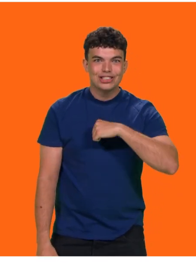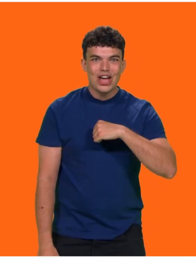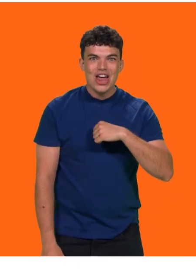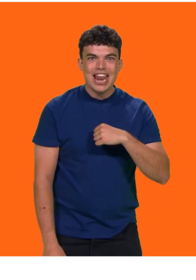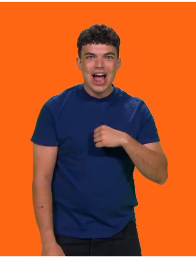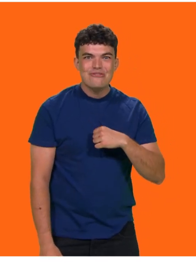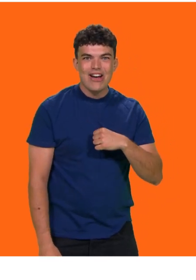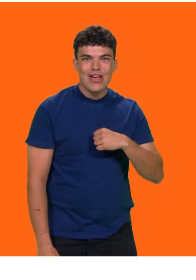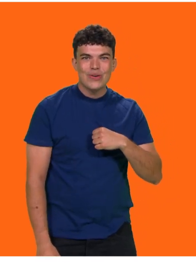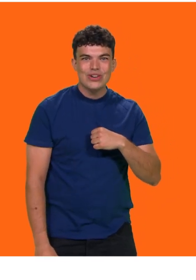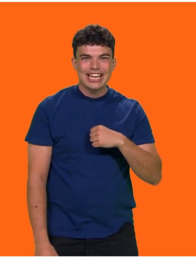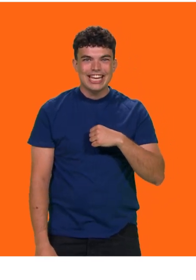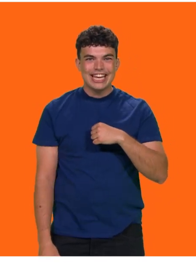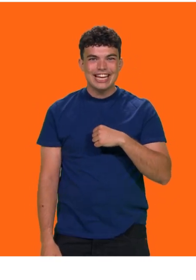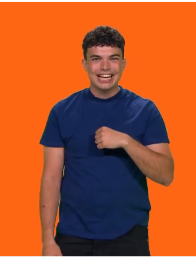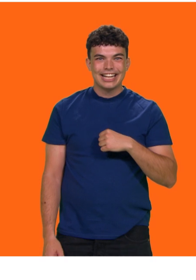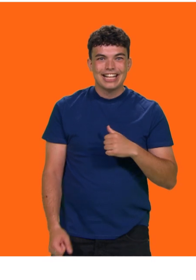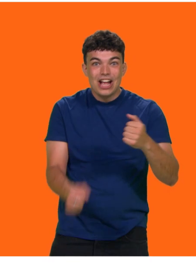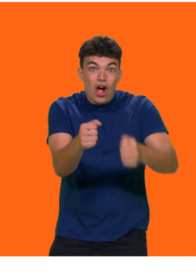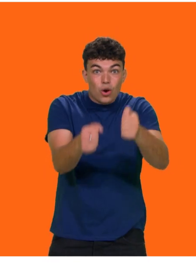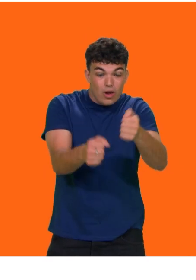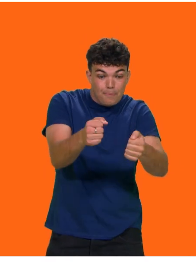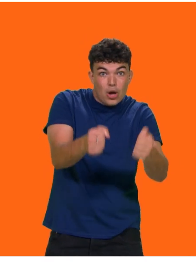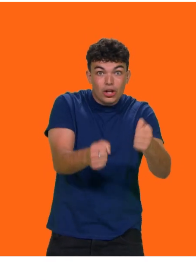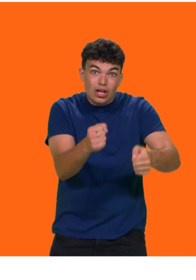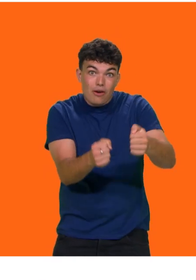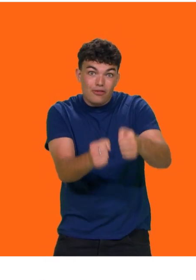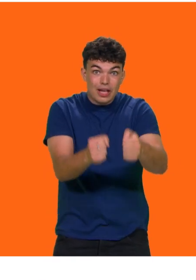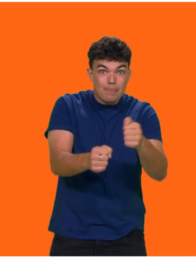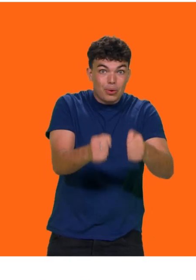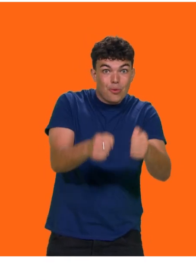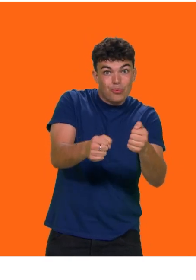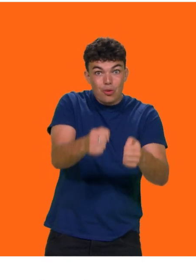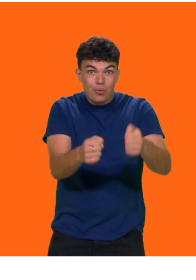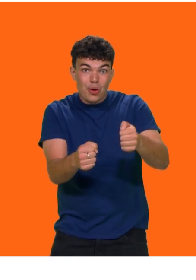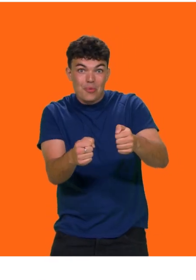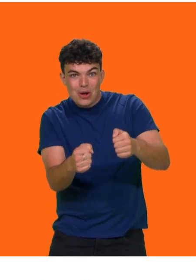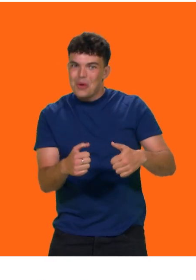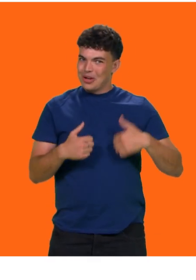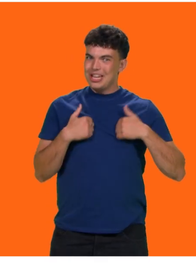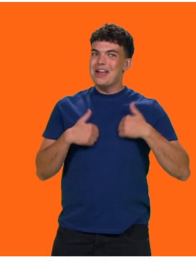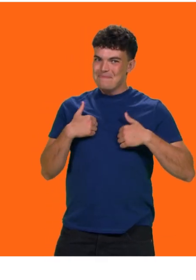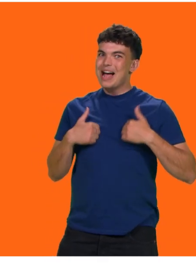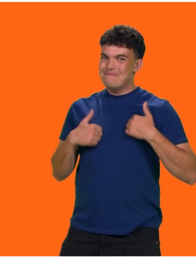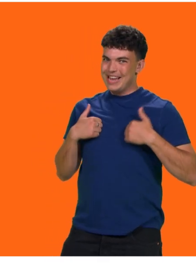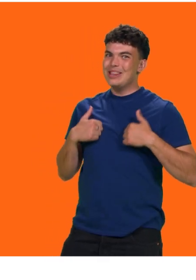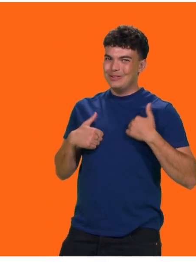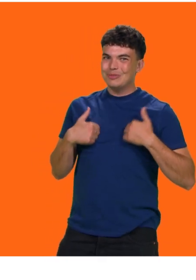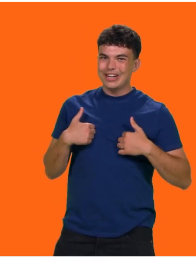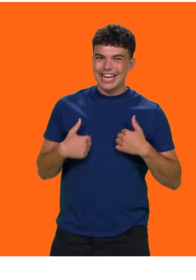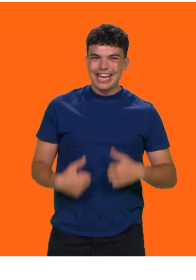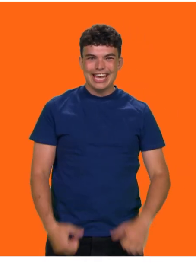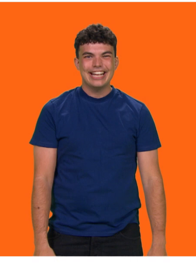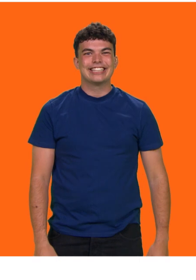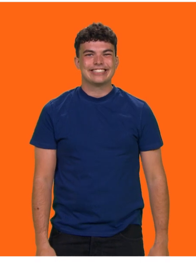chyflym, dyna fyddwn ni. Yn gwibio'n gyflym, brwm, brwm, brwm, o dyma beth